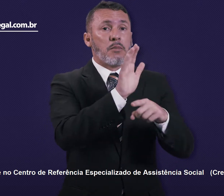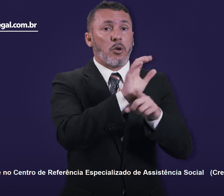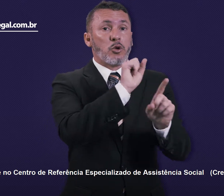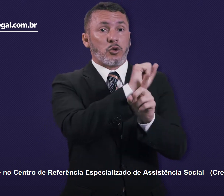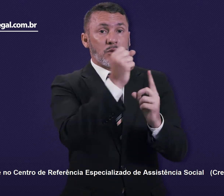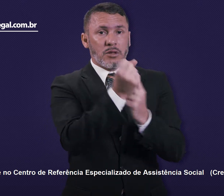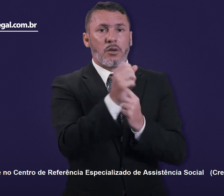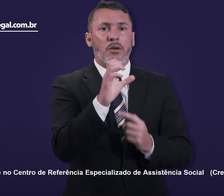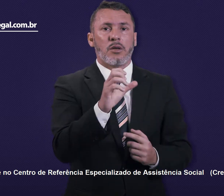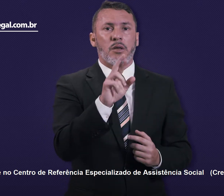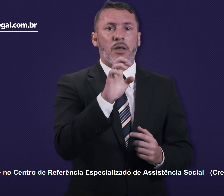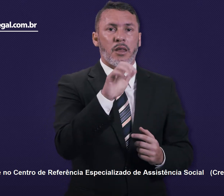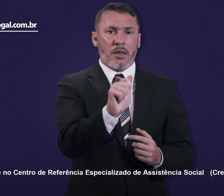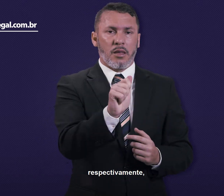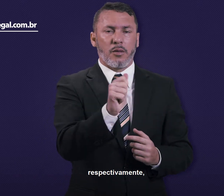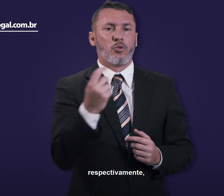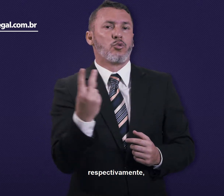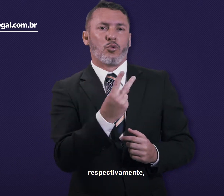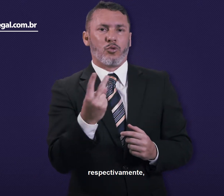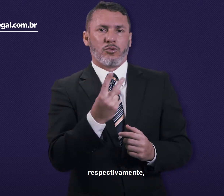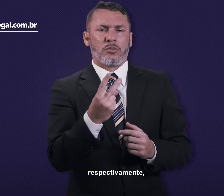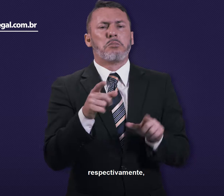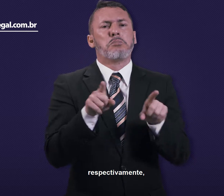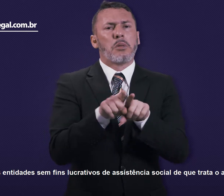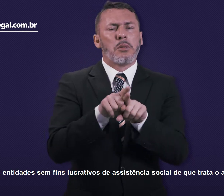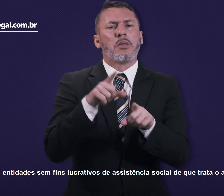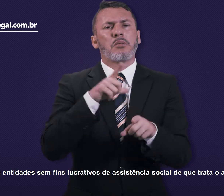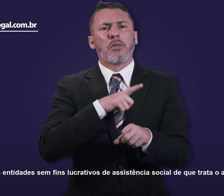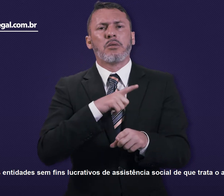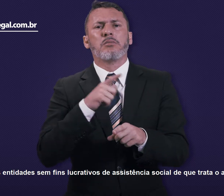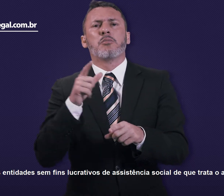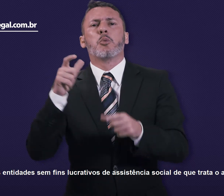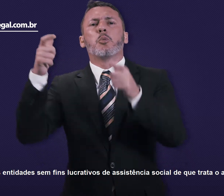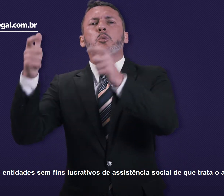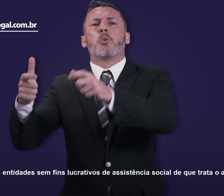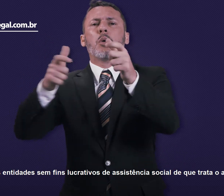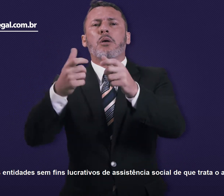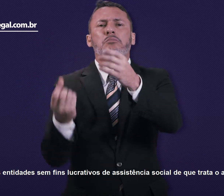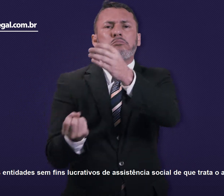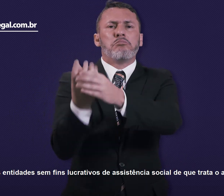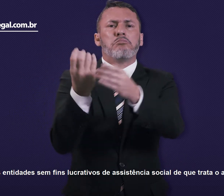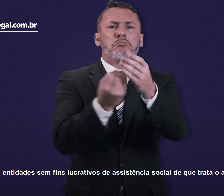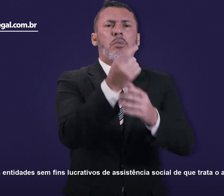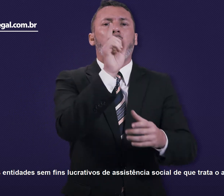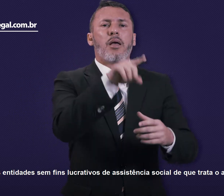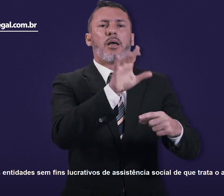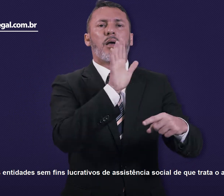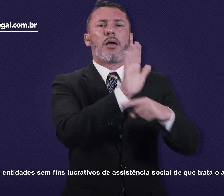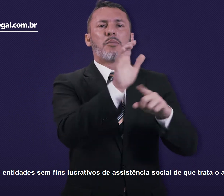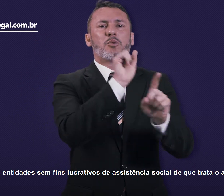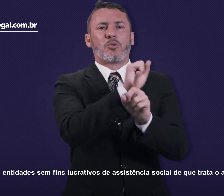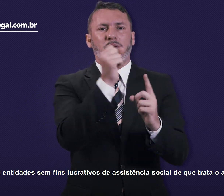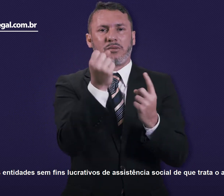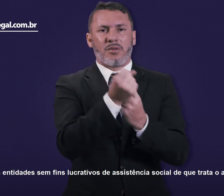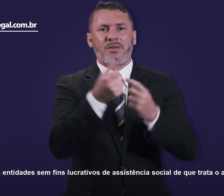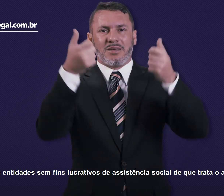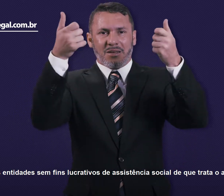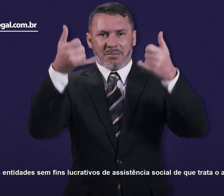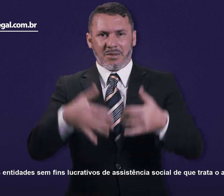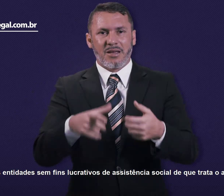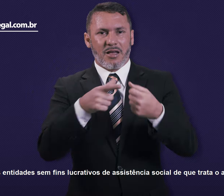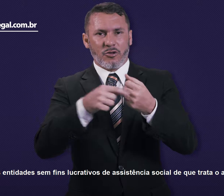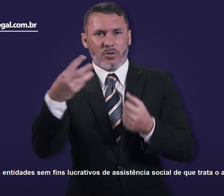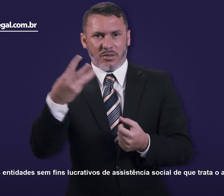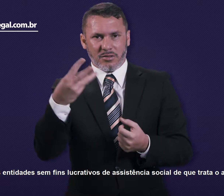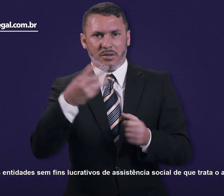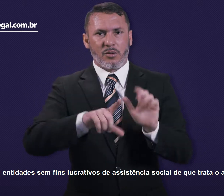Especializado de Assistência Social CREAS, respectivamente, e pelas entidades sem fins lucrativos de assistência social